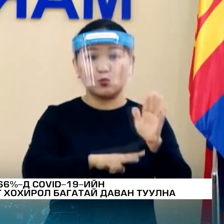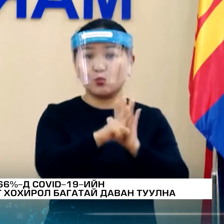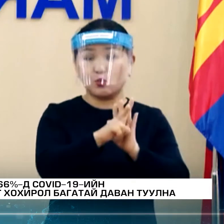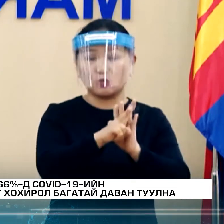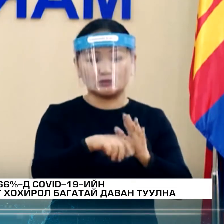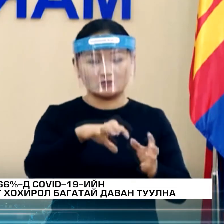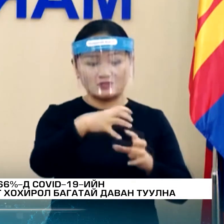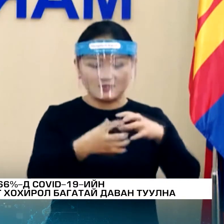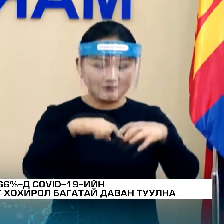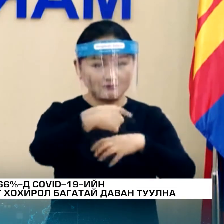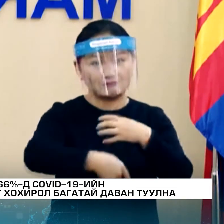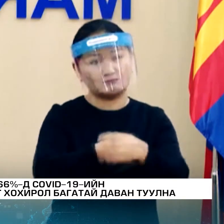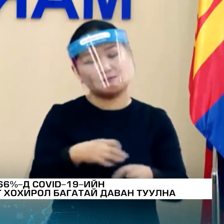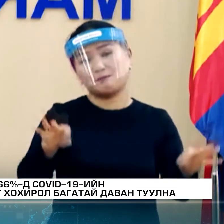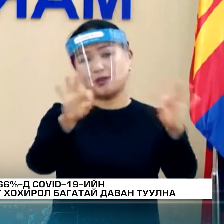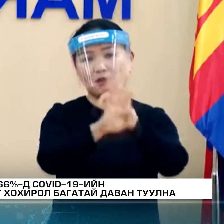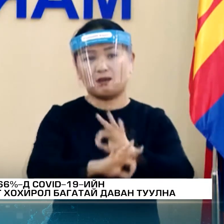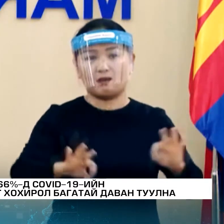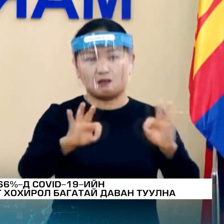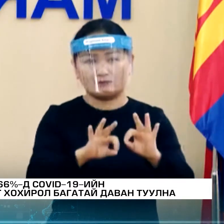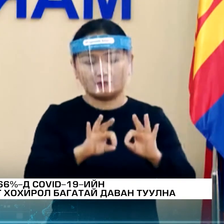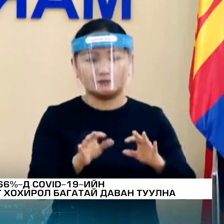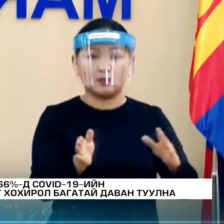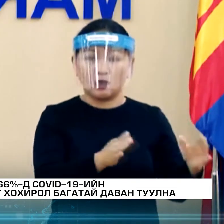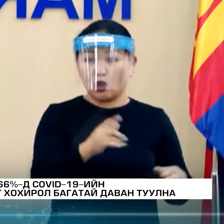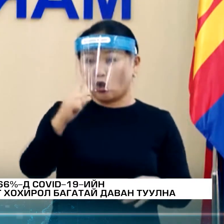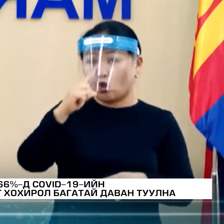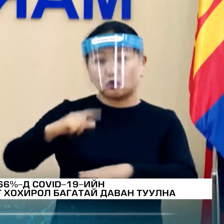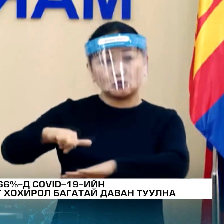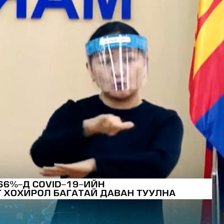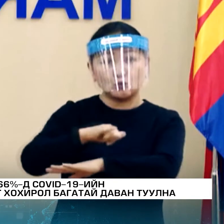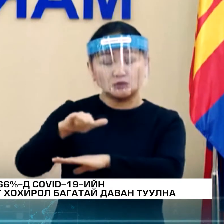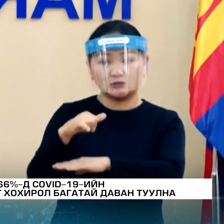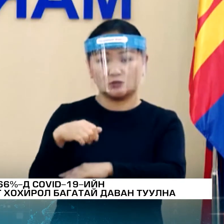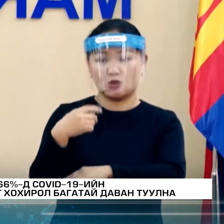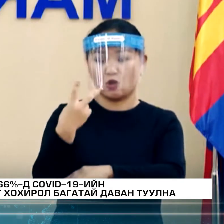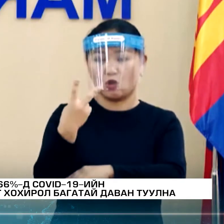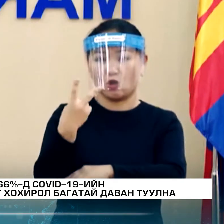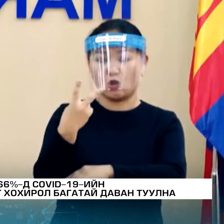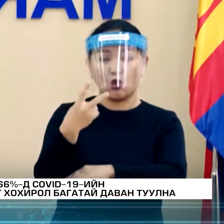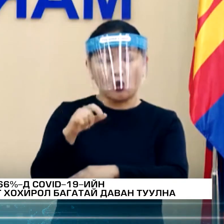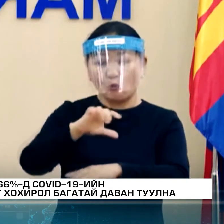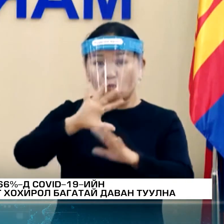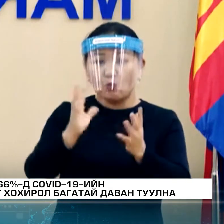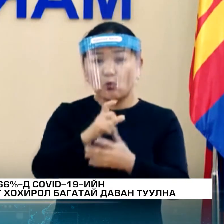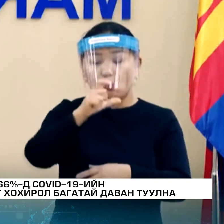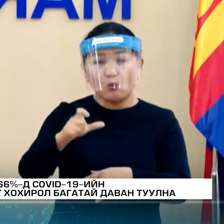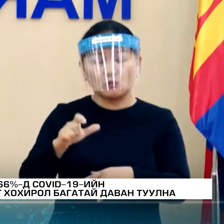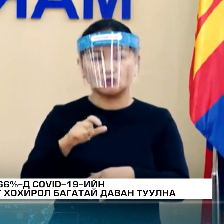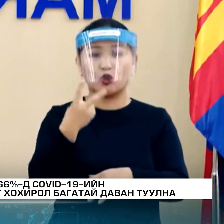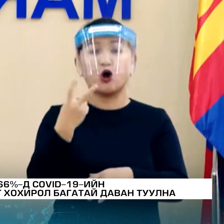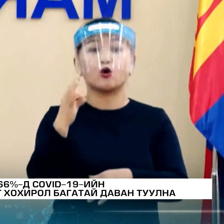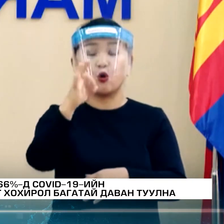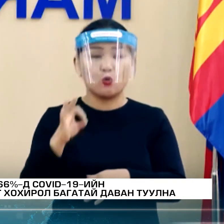дэлхийд нэгэхэн чалах, харин Оросын холбооны улс бол 20 хүн бүх нийт хүн амын одоо 20%, Герман